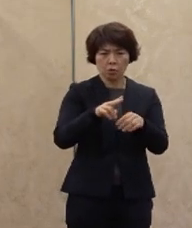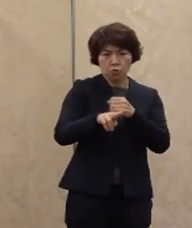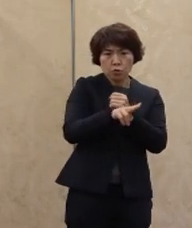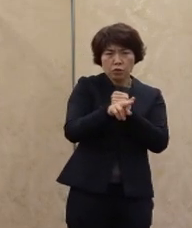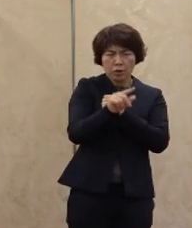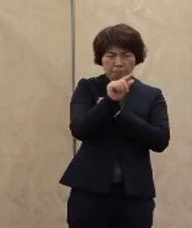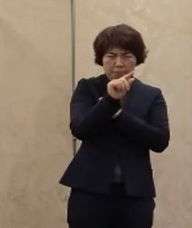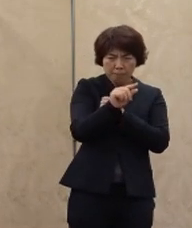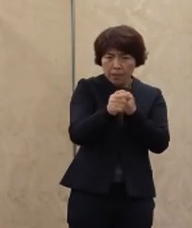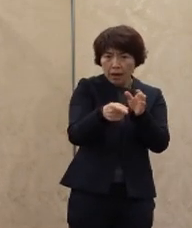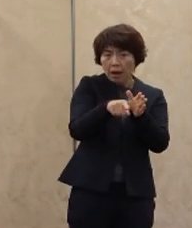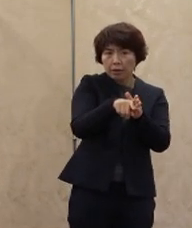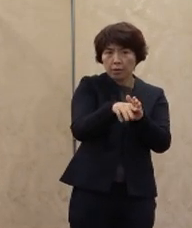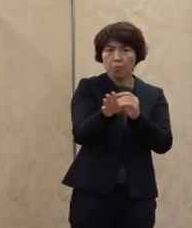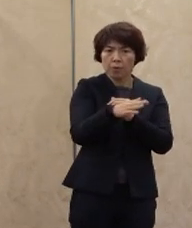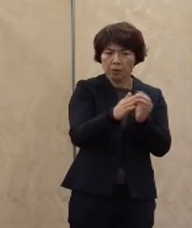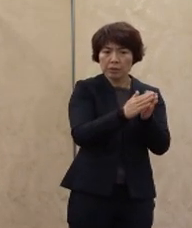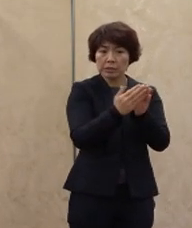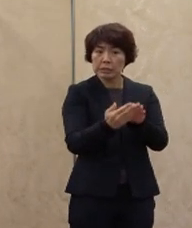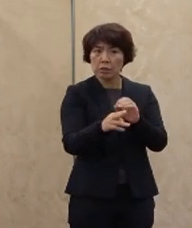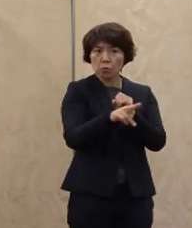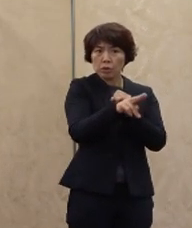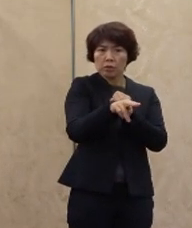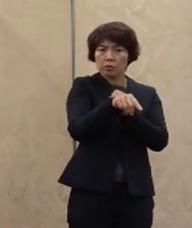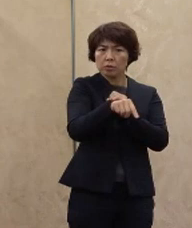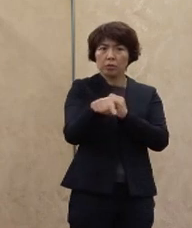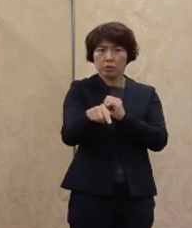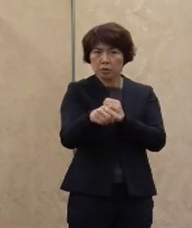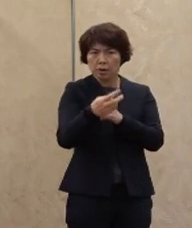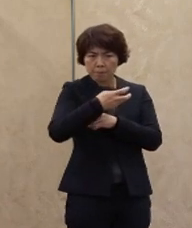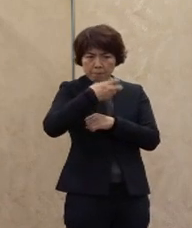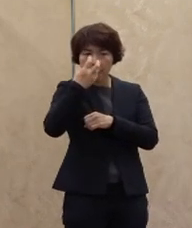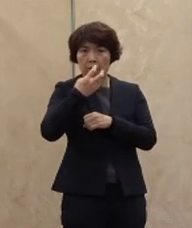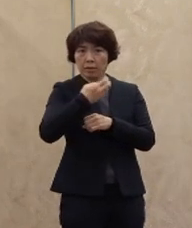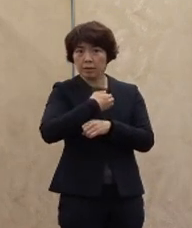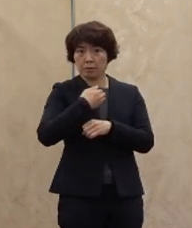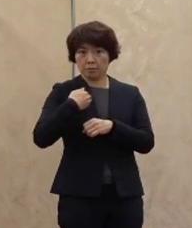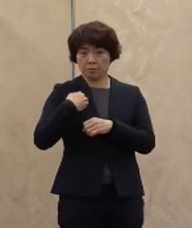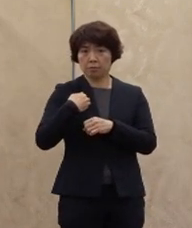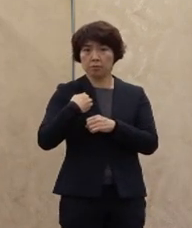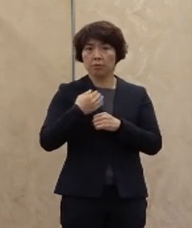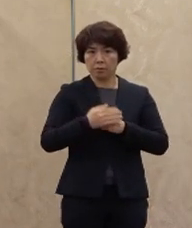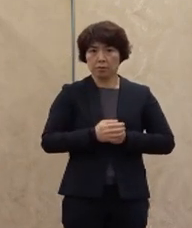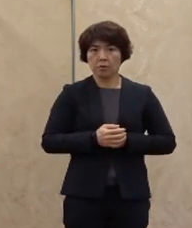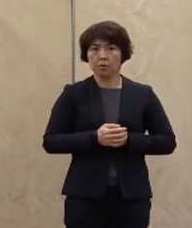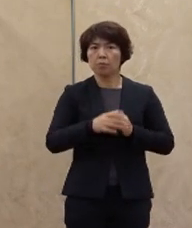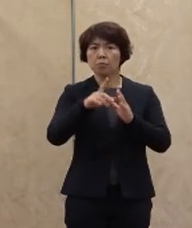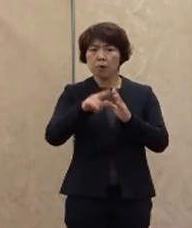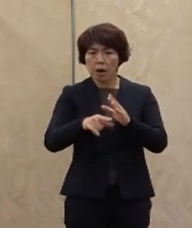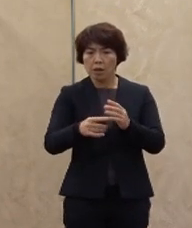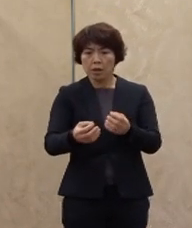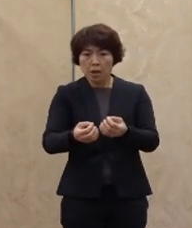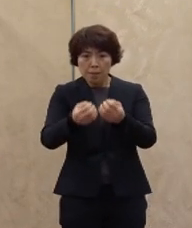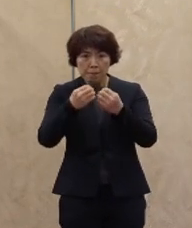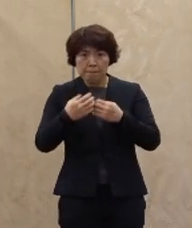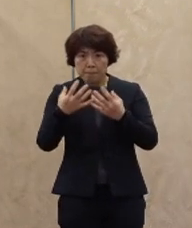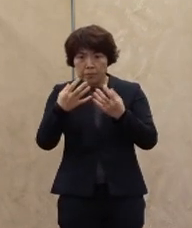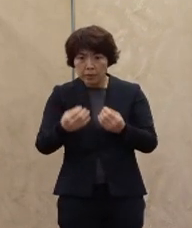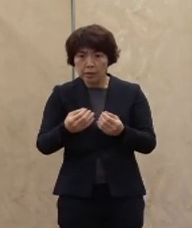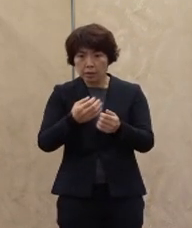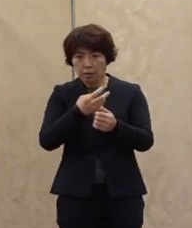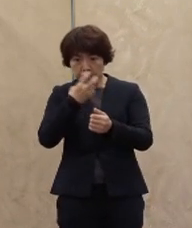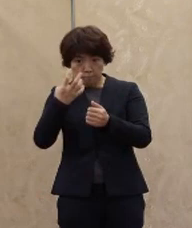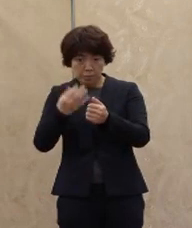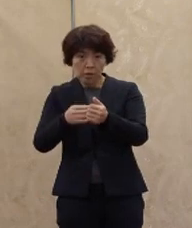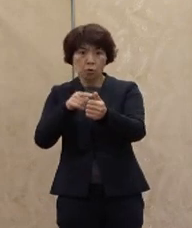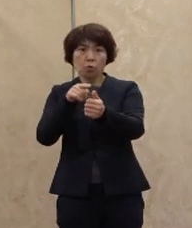あるいは死んだウイルスの遺伝子検出につながる可能性が高く、そうした場合陽性判定を受けた人、その人が